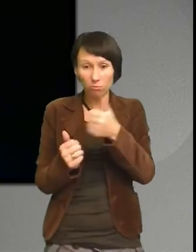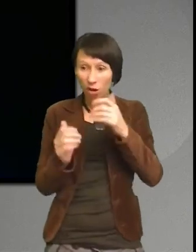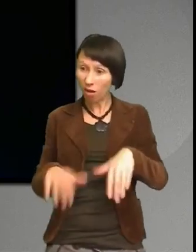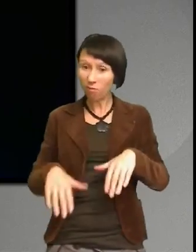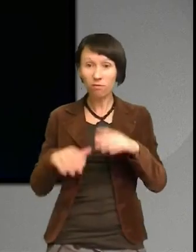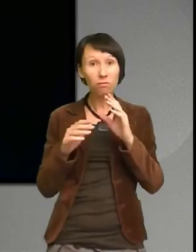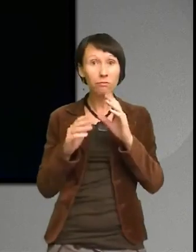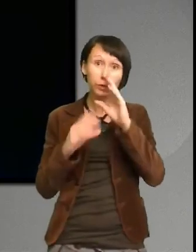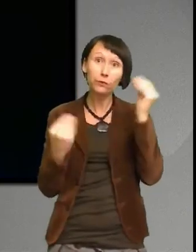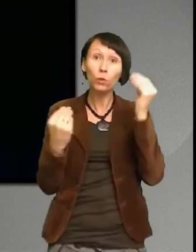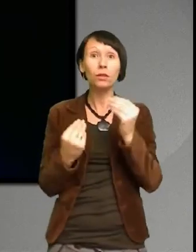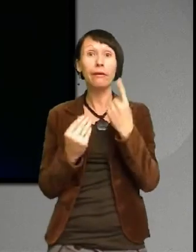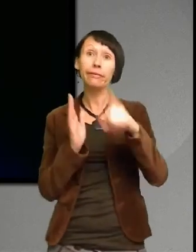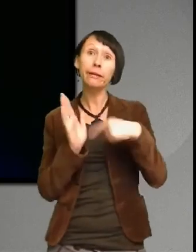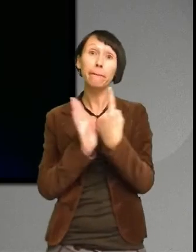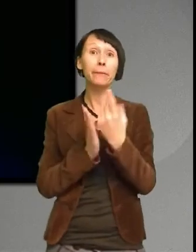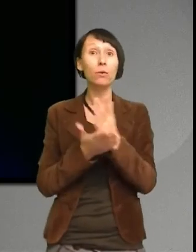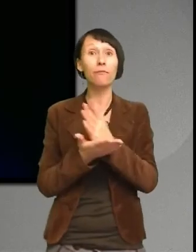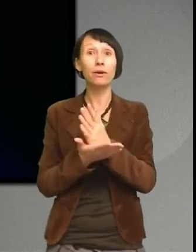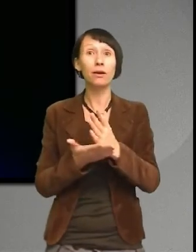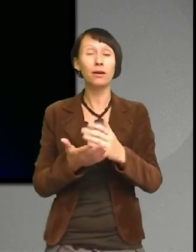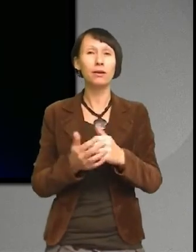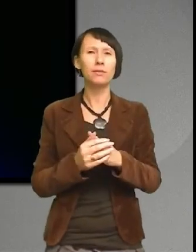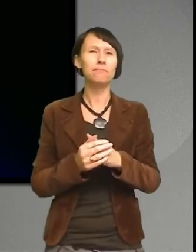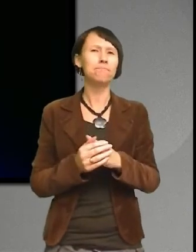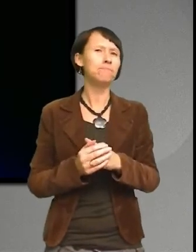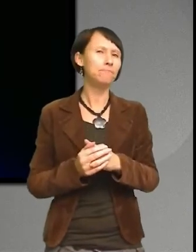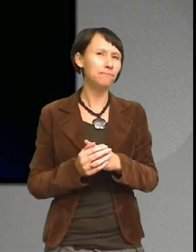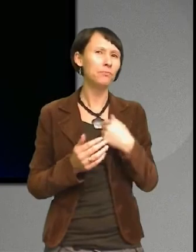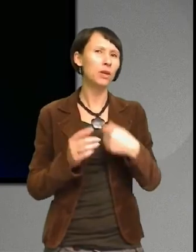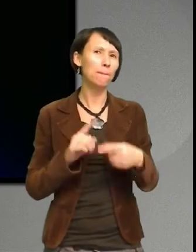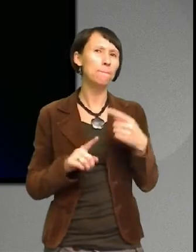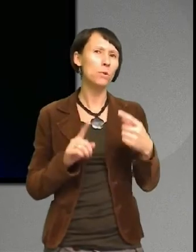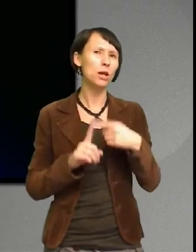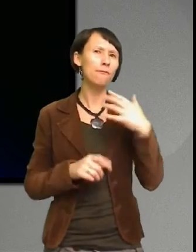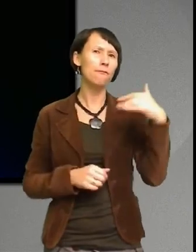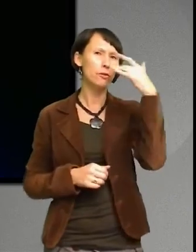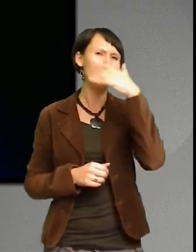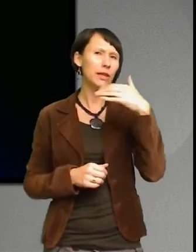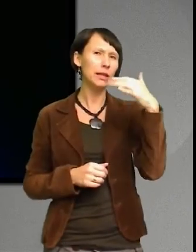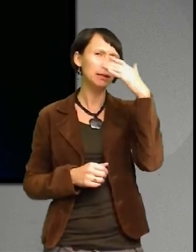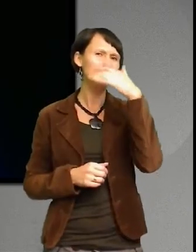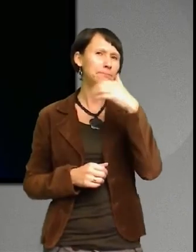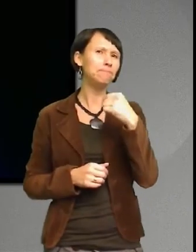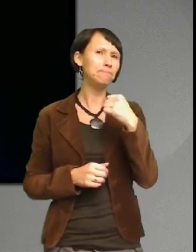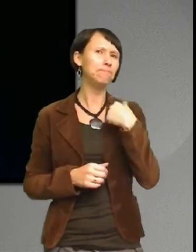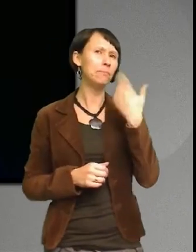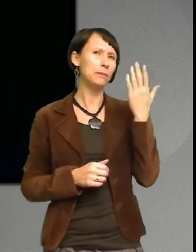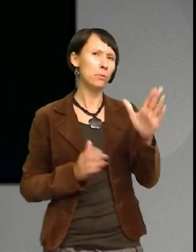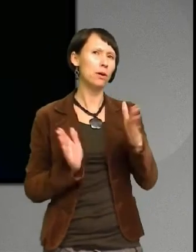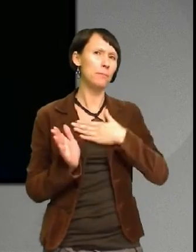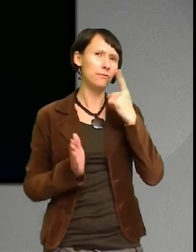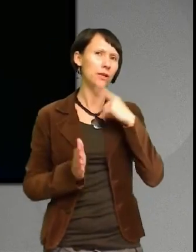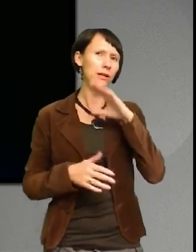timme. Med den tanken i huvudet gick jag tillbaka till mina föräldrar. Berättade allt som hade